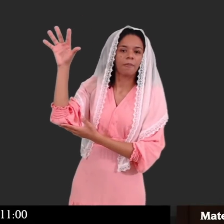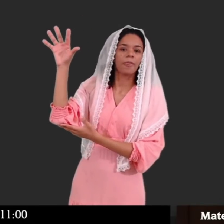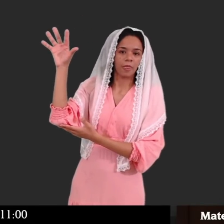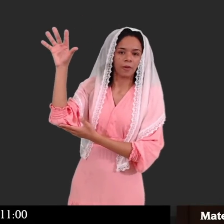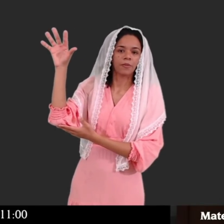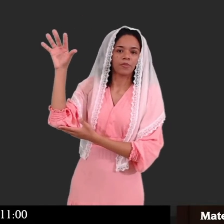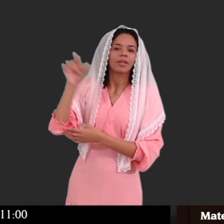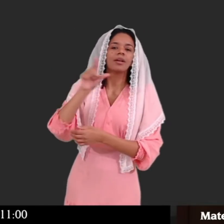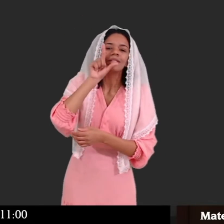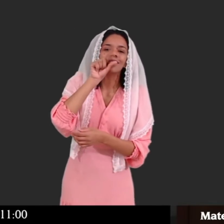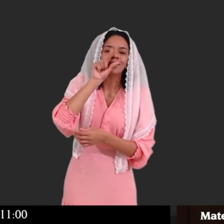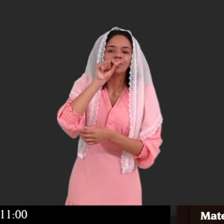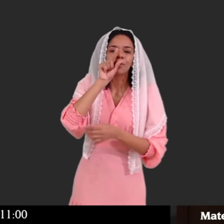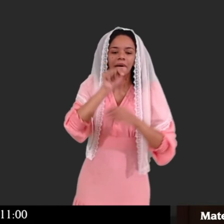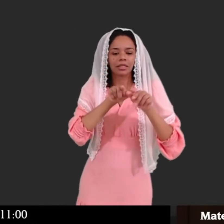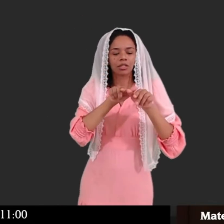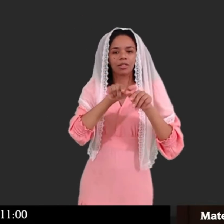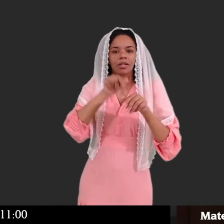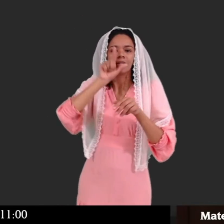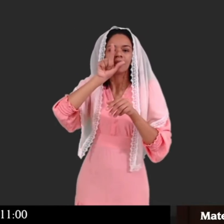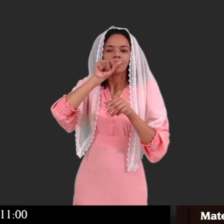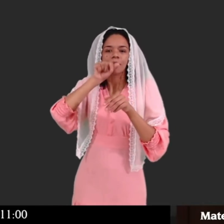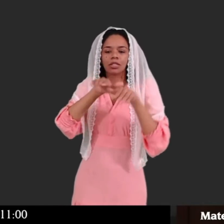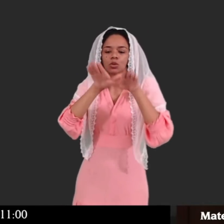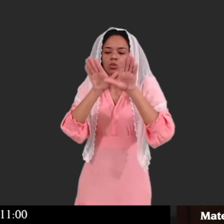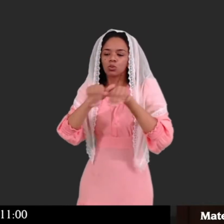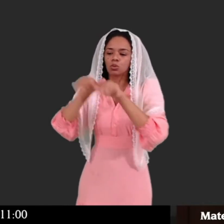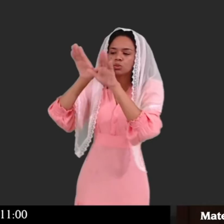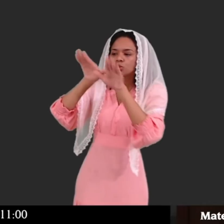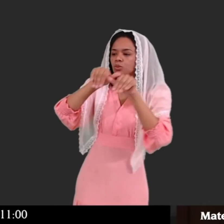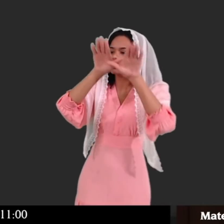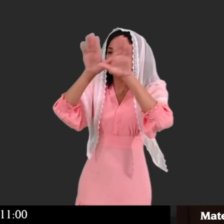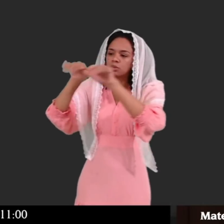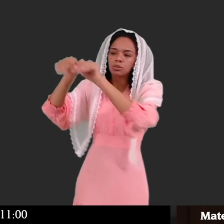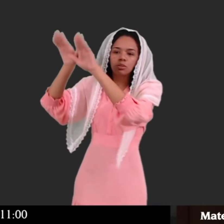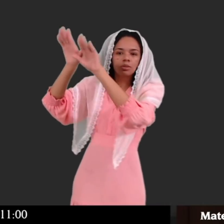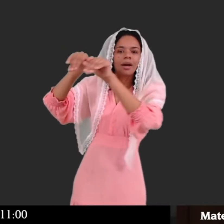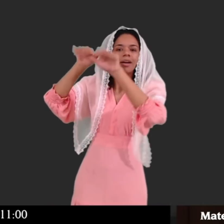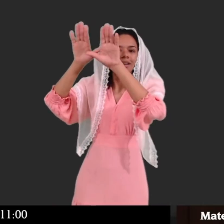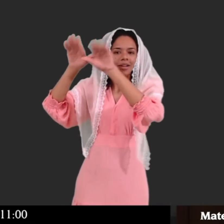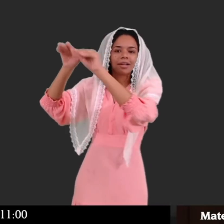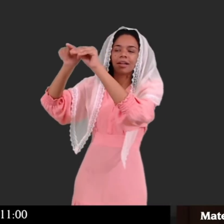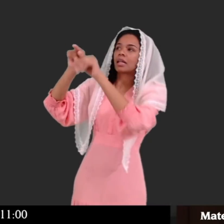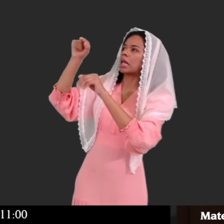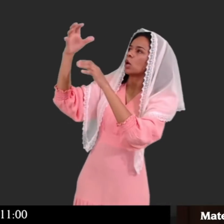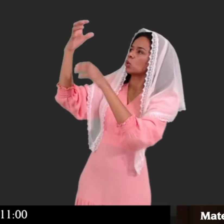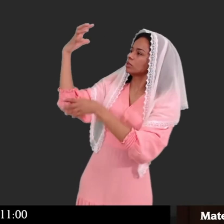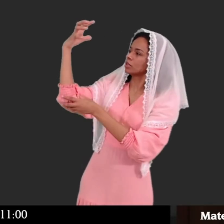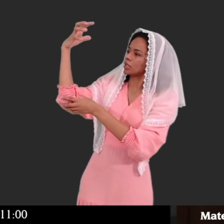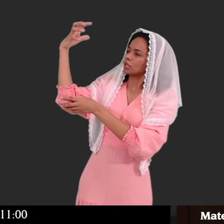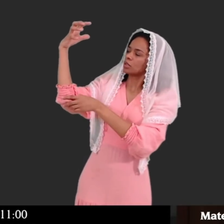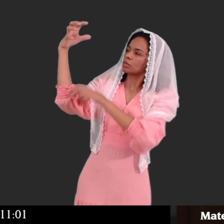anterior fala dos pássaros, né, que pegaram a semente, mas esse aqui não. As aves do céu encontram abrigo nos seus